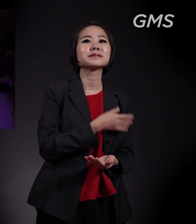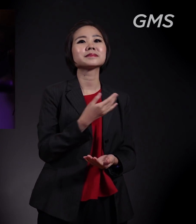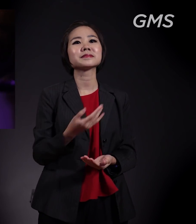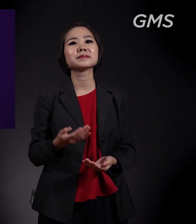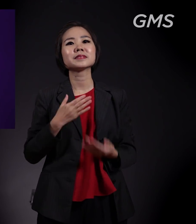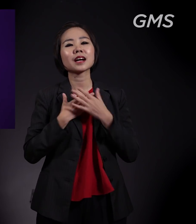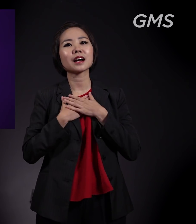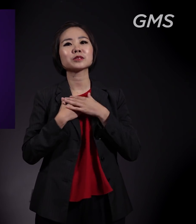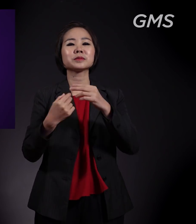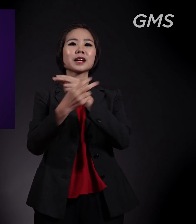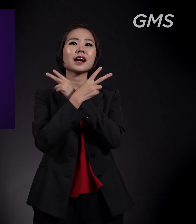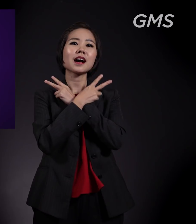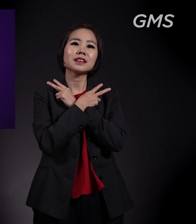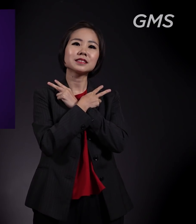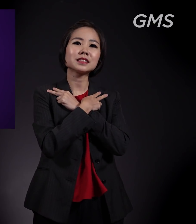Aku